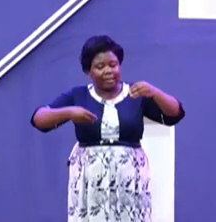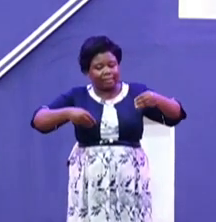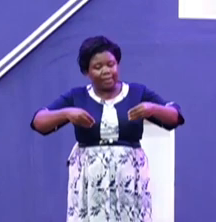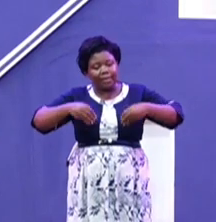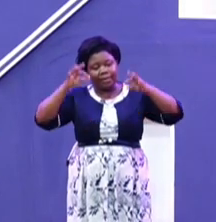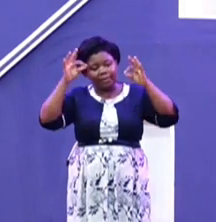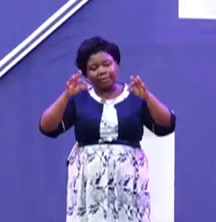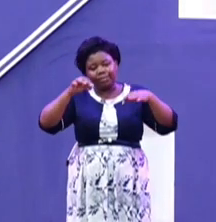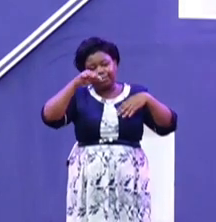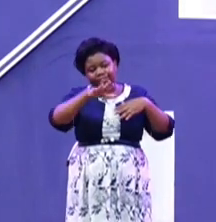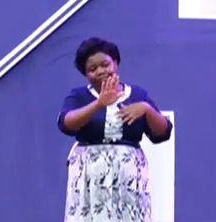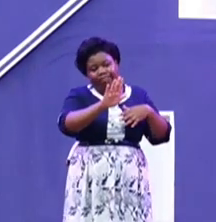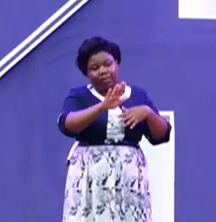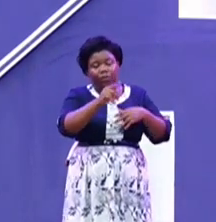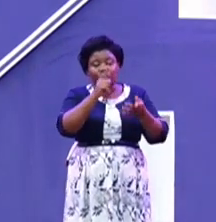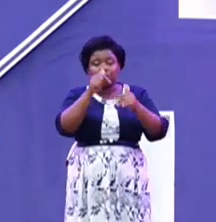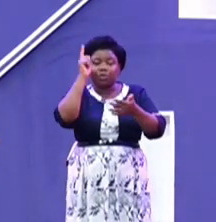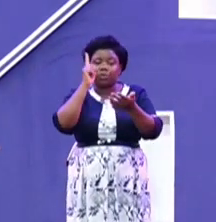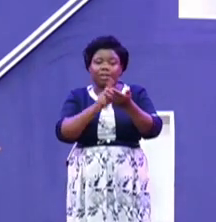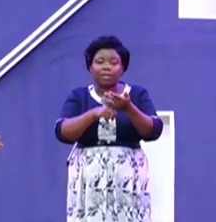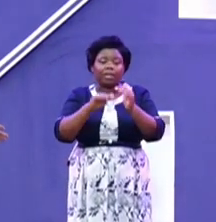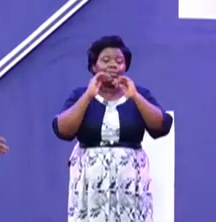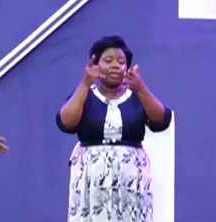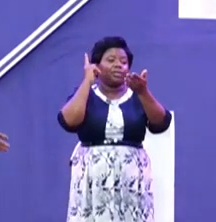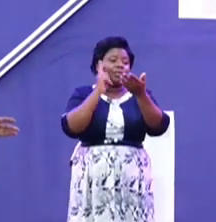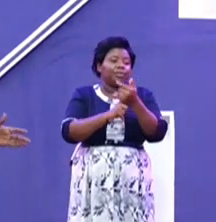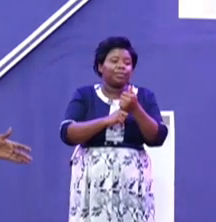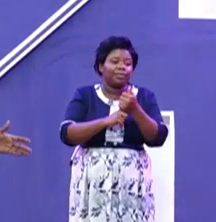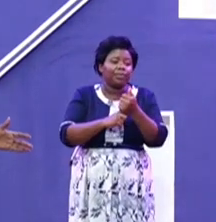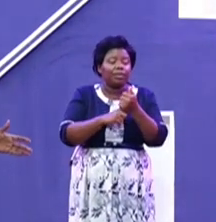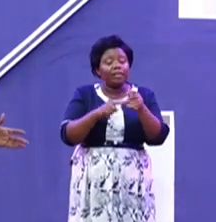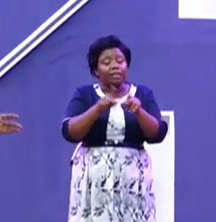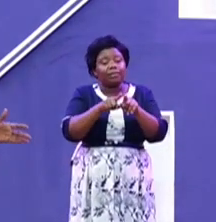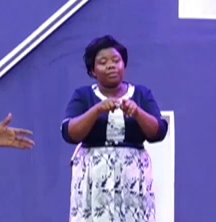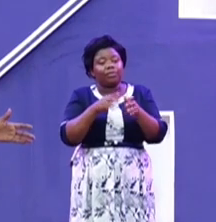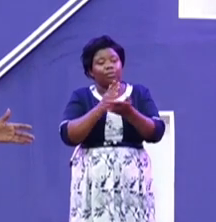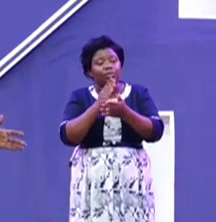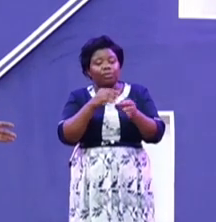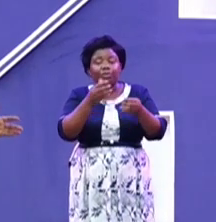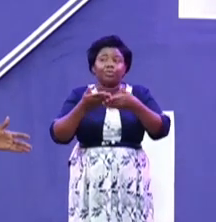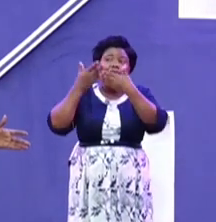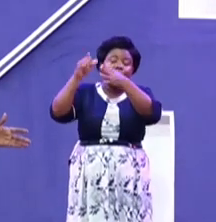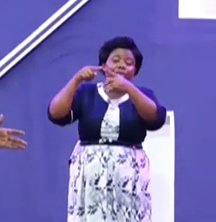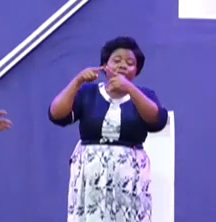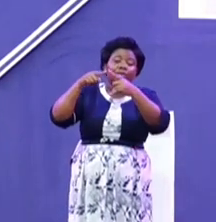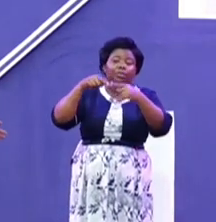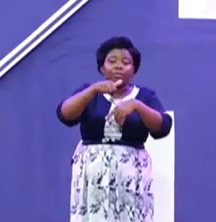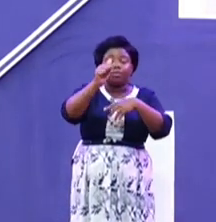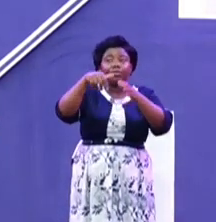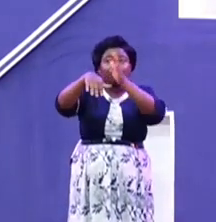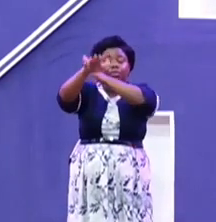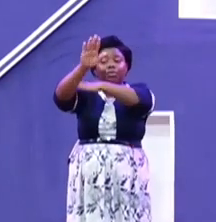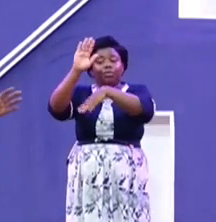byo byofuna emikisa gy'ofuna gwe weewadde eri Katonda oyagala Katonda oweereza Katonda